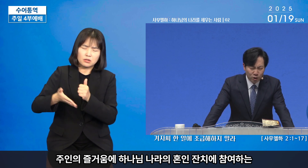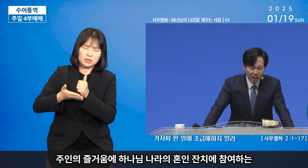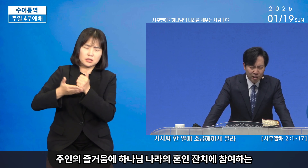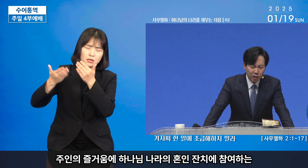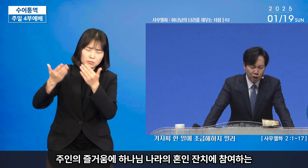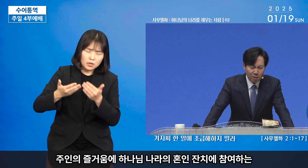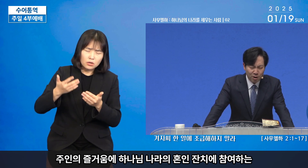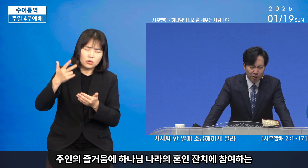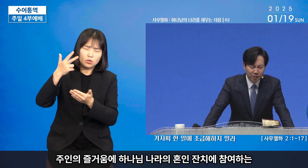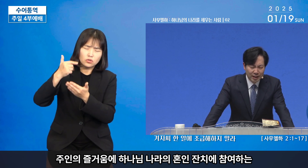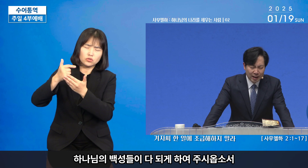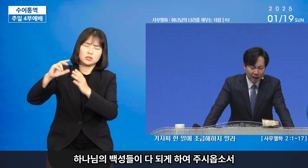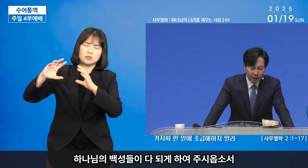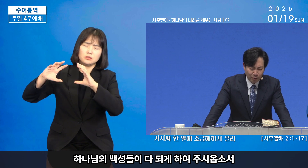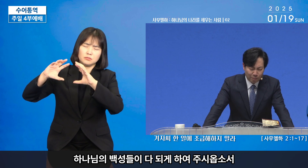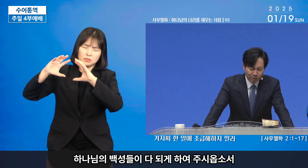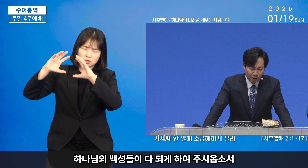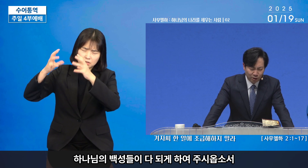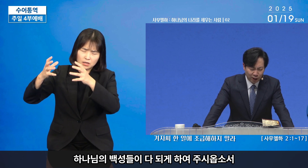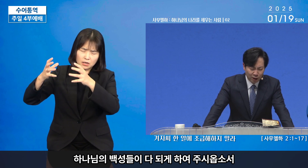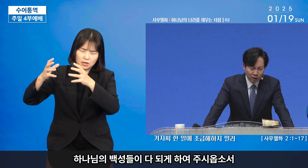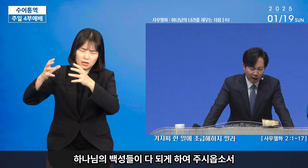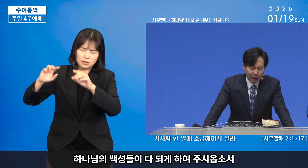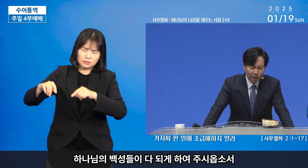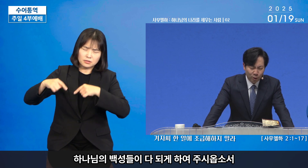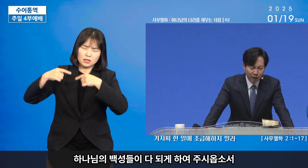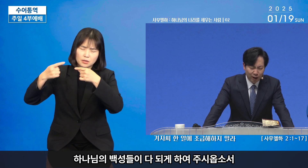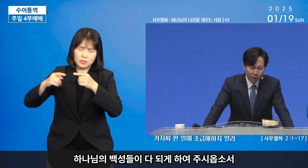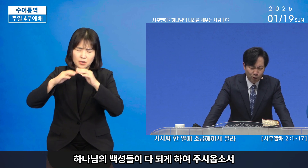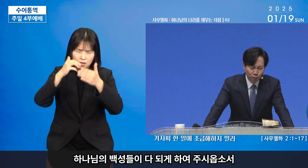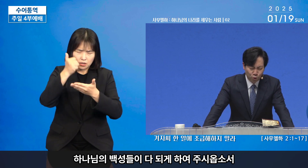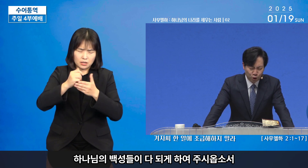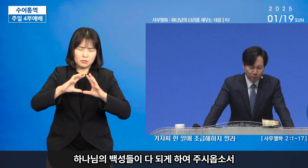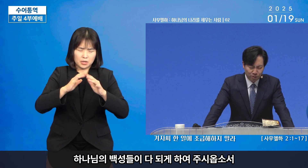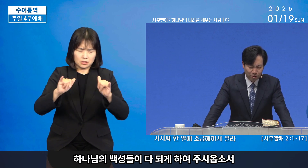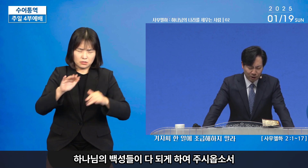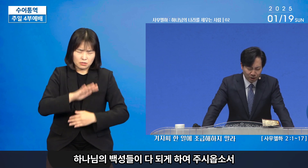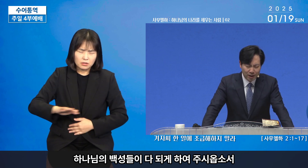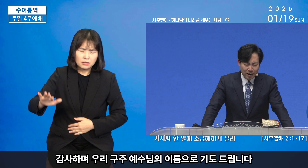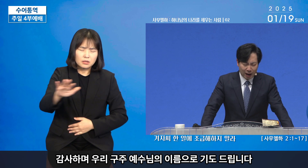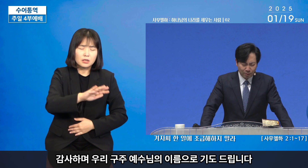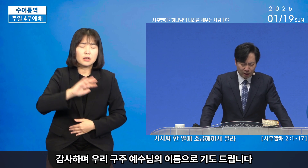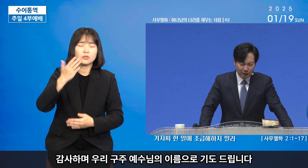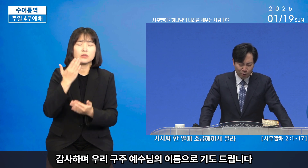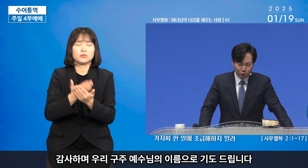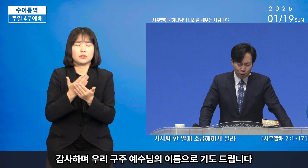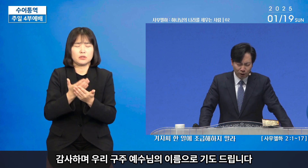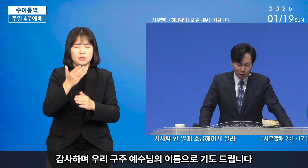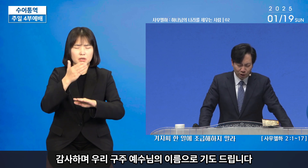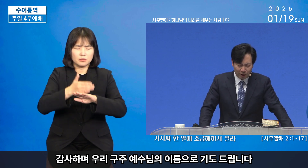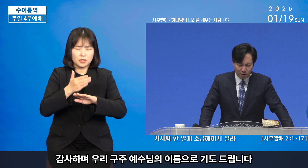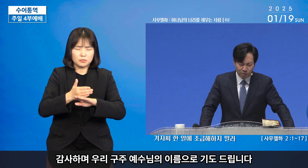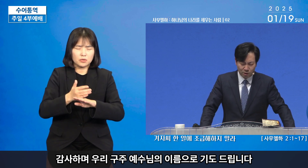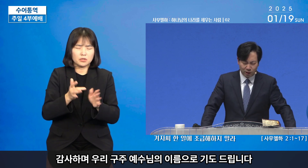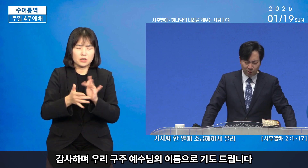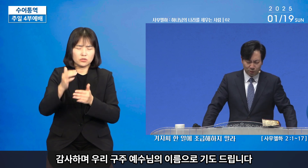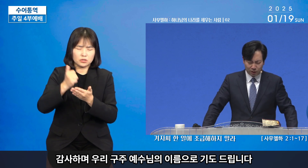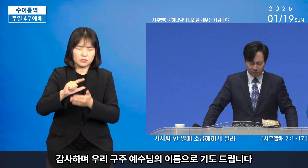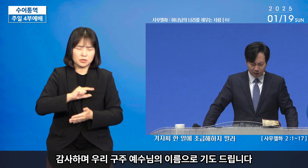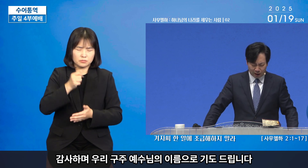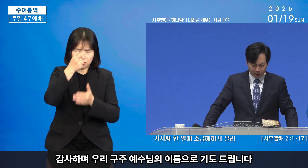나라의 혼인잔치에 참여하는 하나님의 백성들이 다 되게 하여 주시옵소서. 감사하며 우리 구주 예수님의